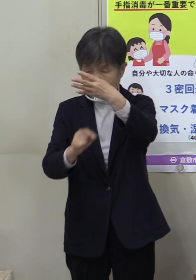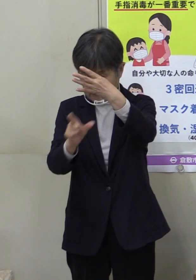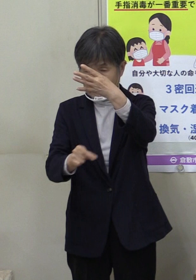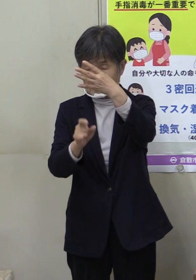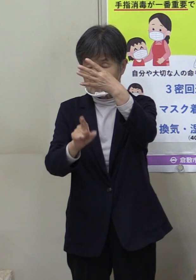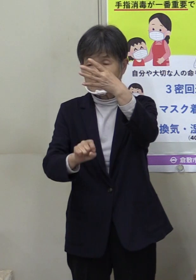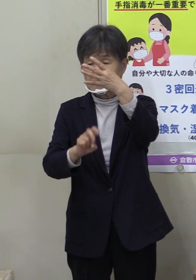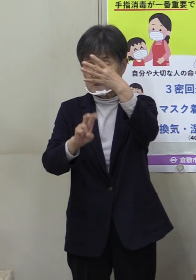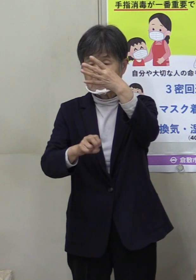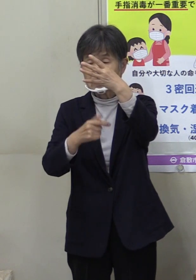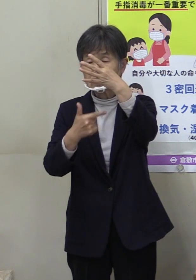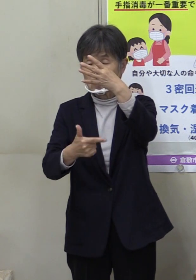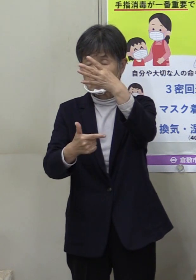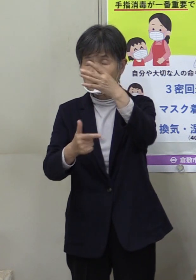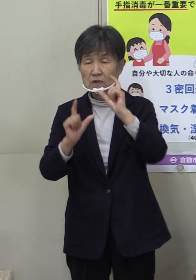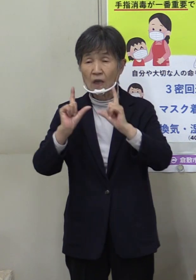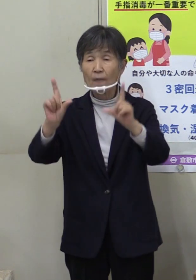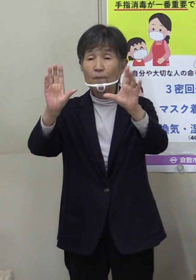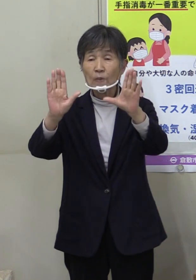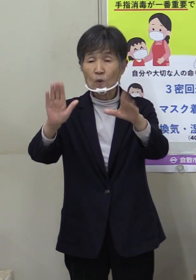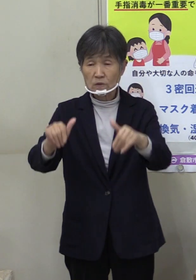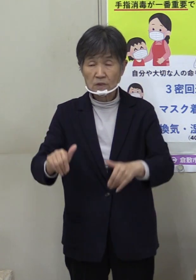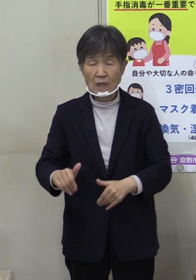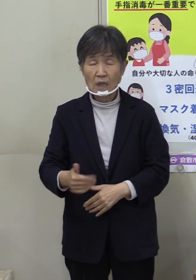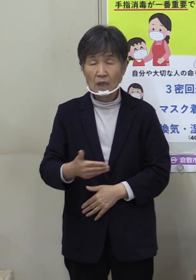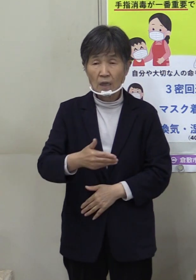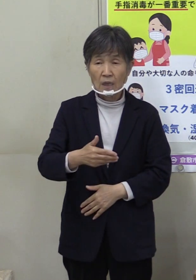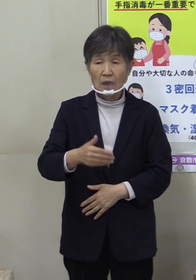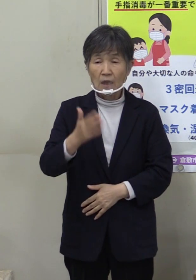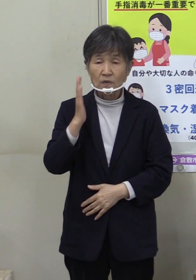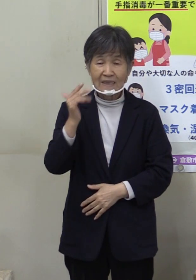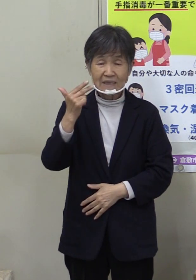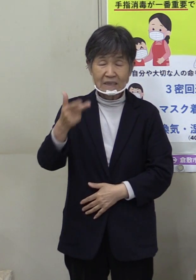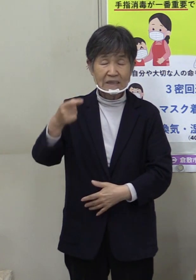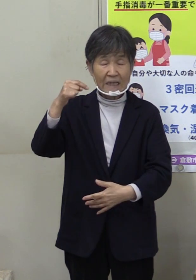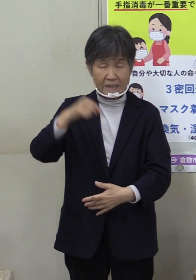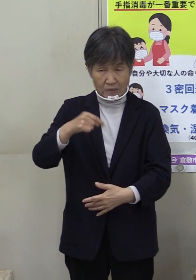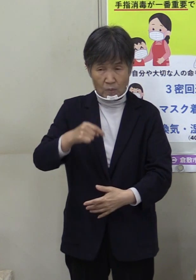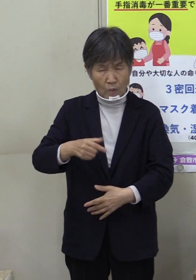に公表いたしました市内